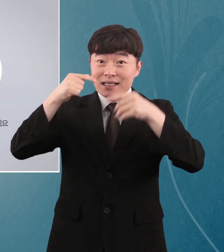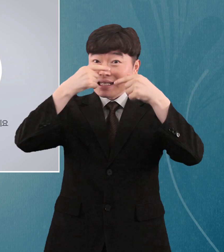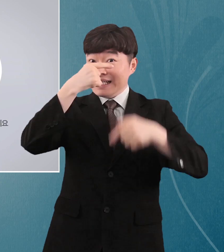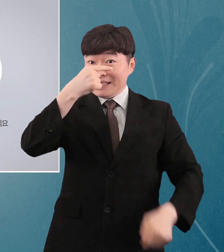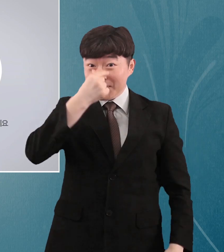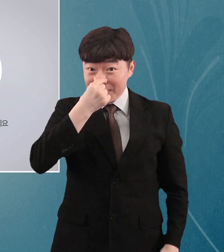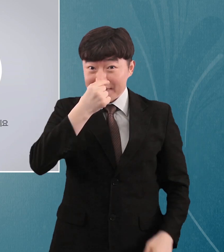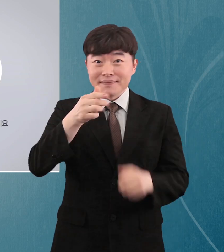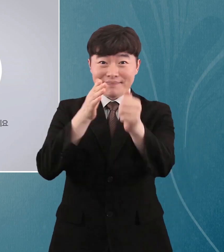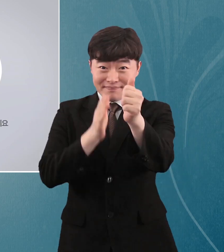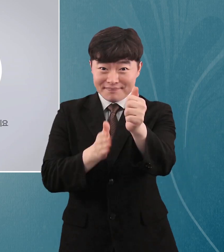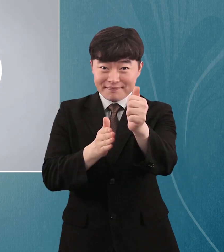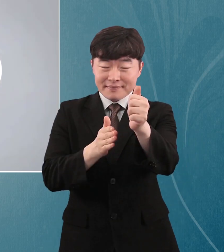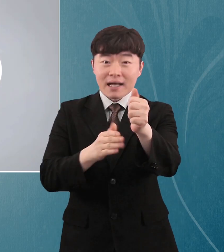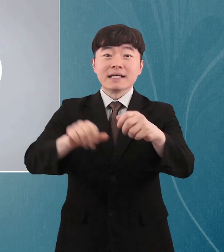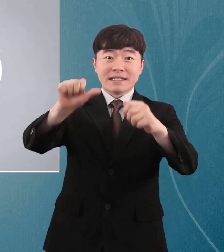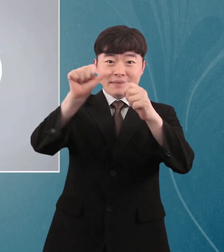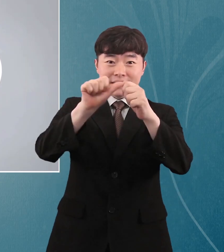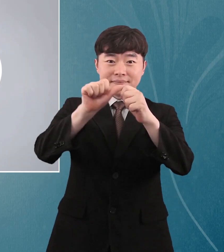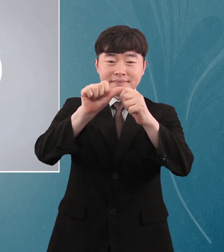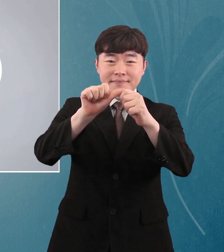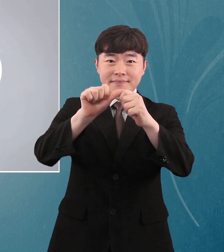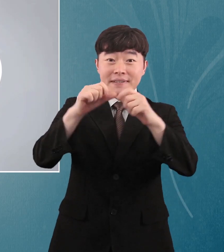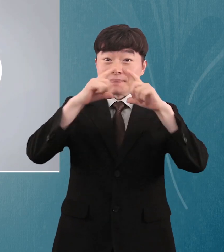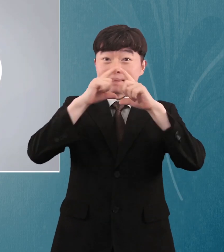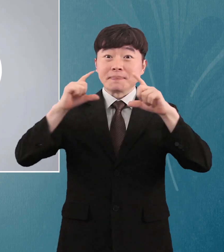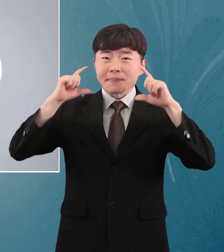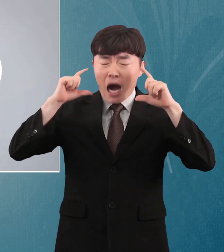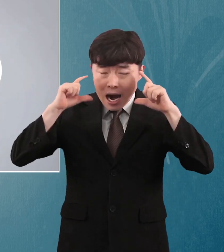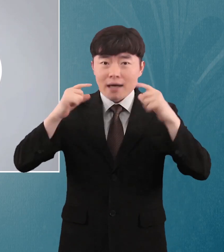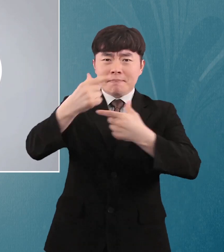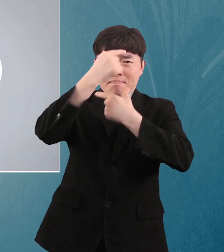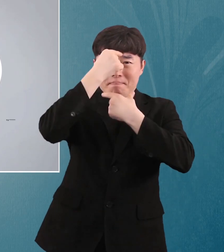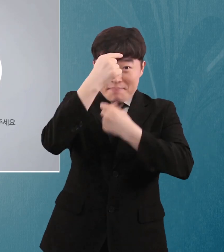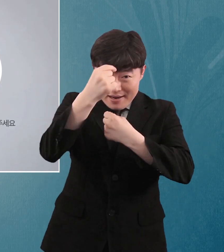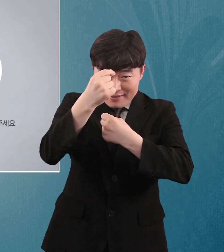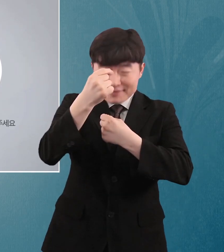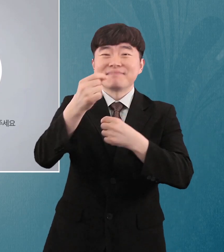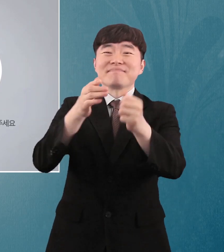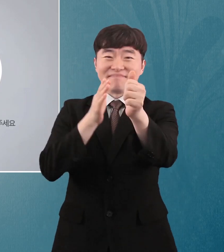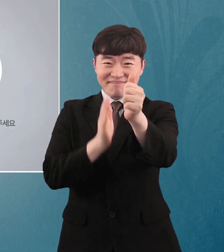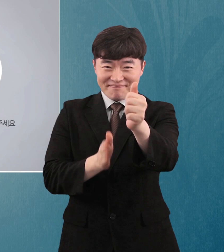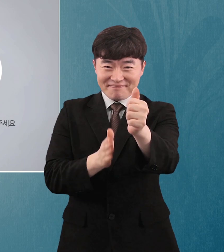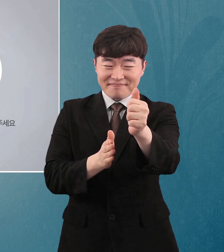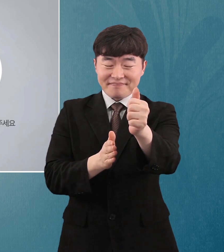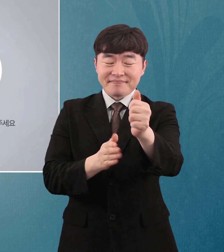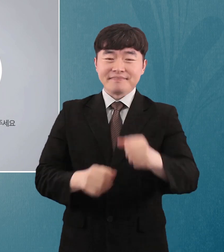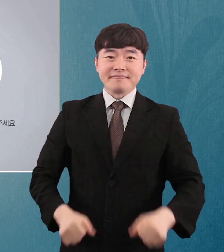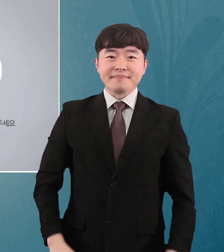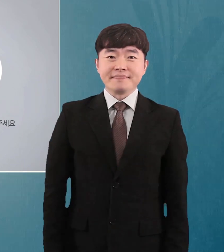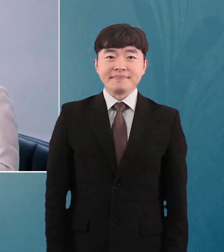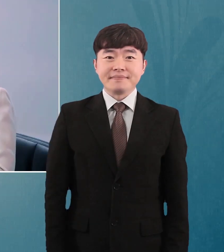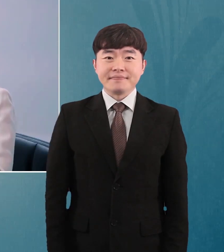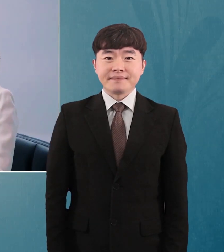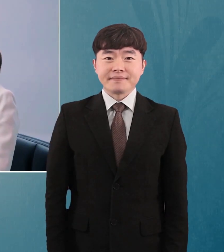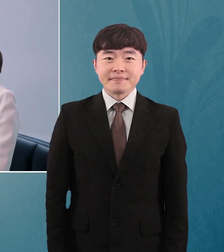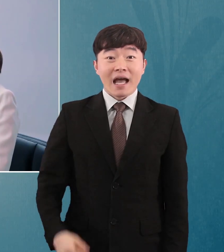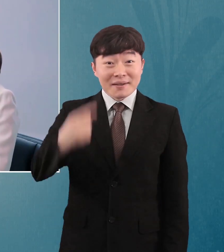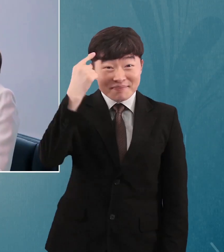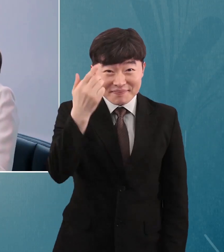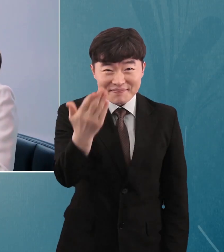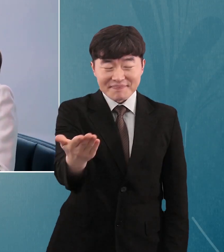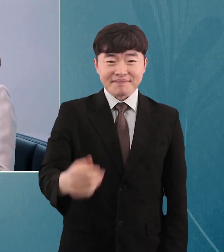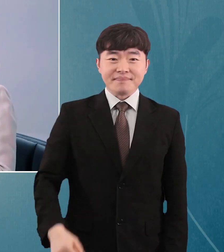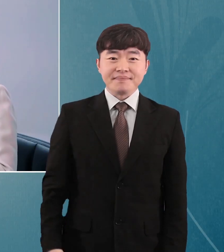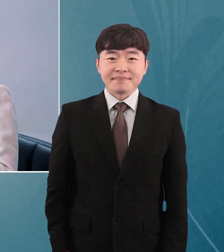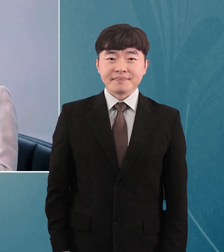밀착되도록 눌러주세요. 다섯, 공기 누설을 체크하며 안면에 마스크를 밀착시켜주세요. 다음